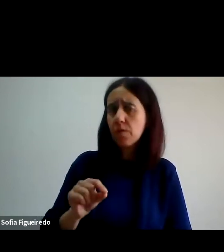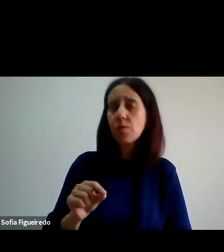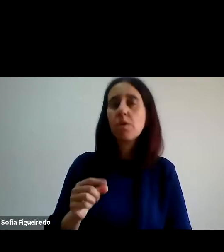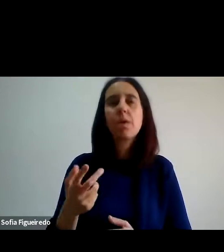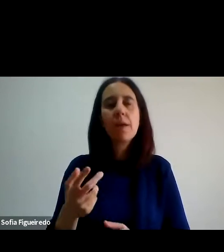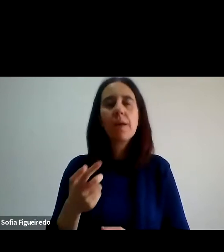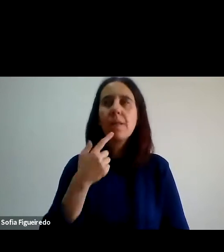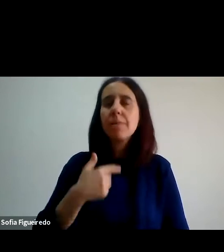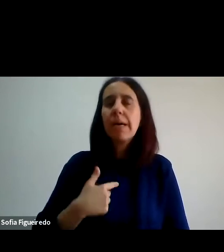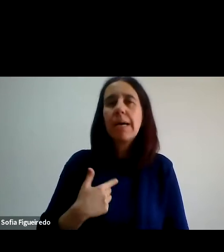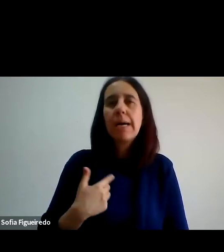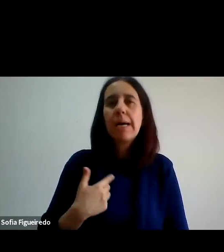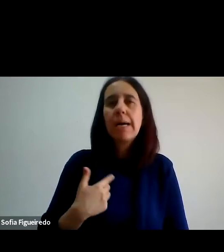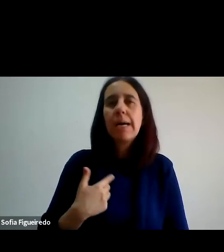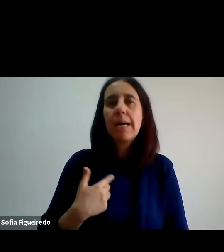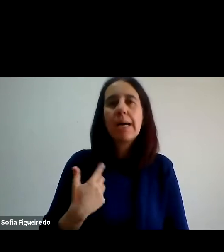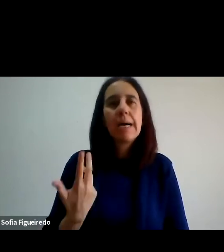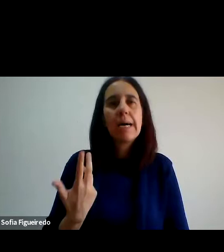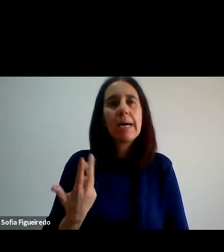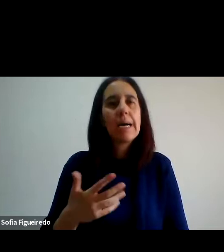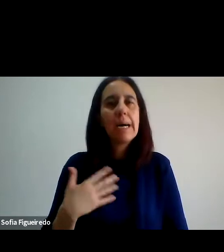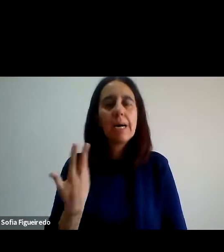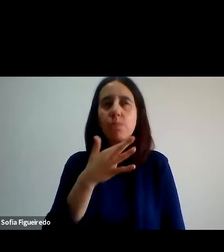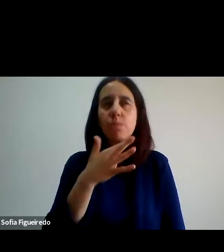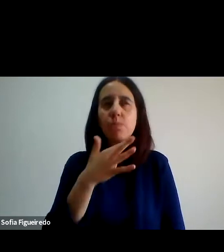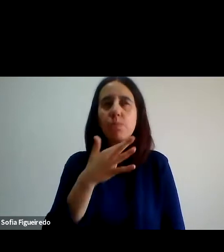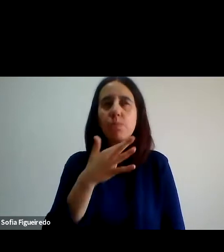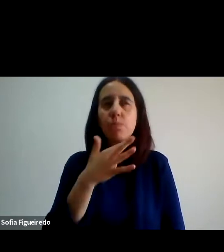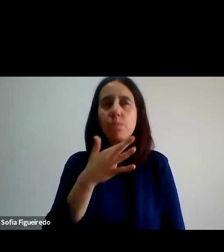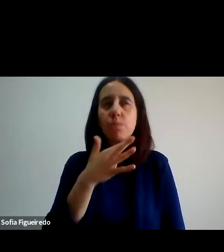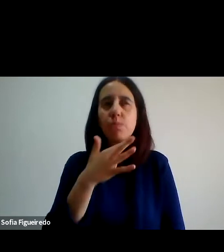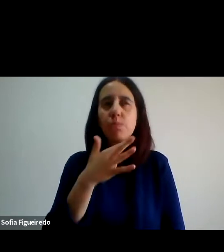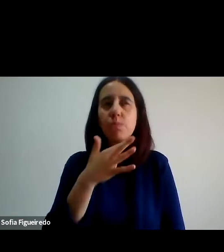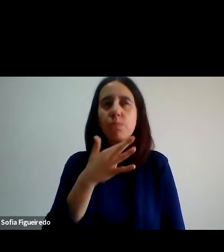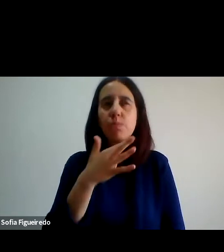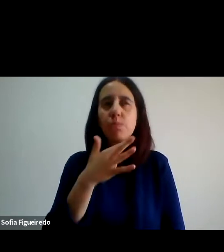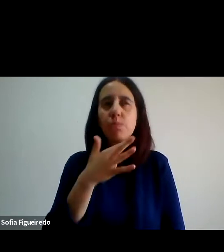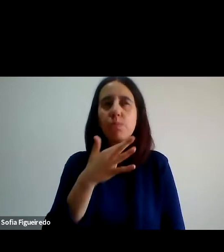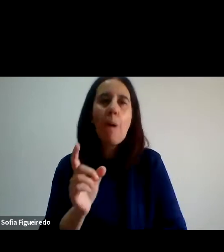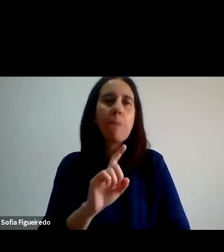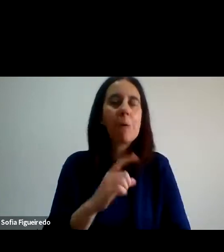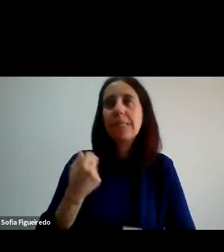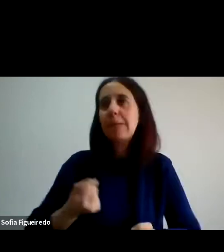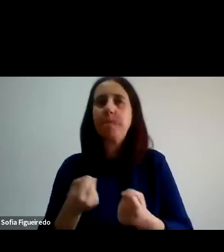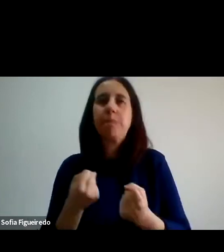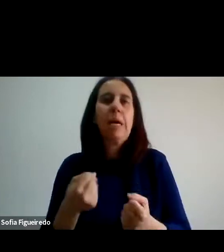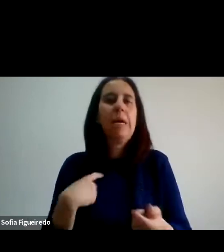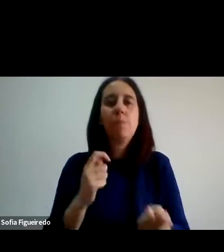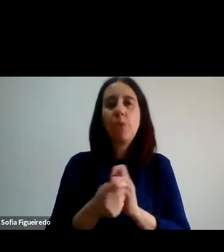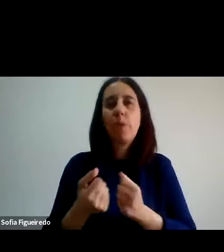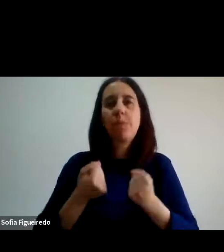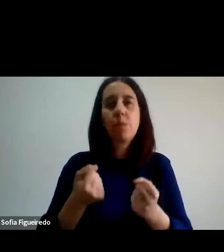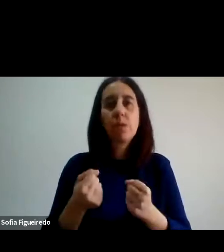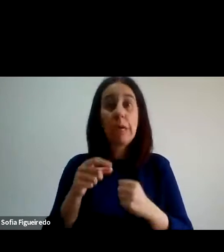dizem, como dizem, muito giro, é muito interessante, mas depois a minha organização não permite, mas eu não consigo mudar. E esse é um